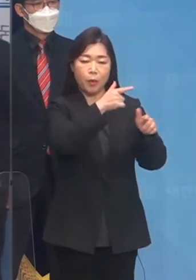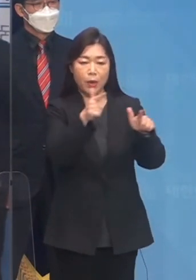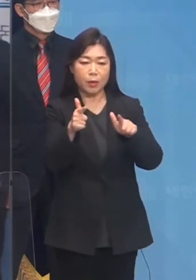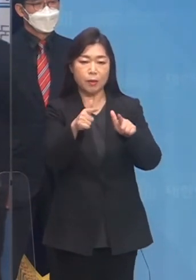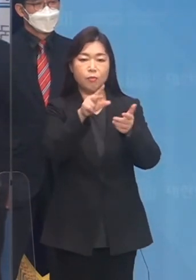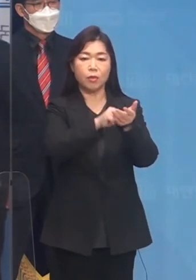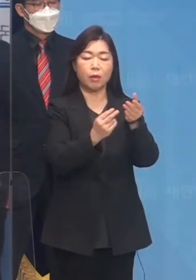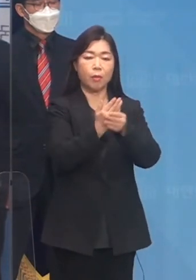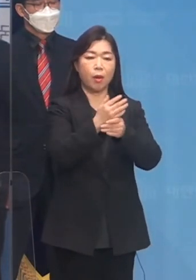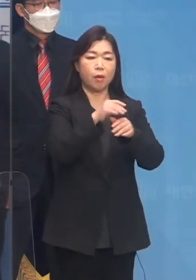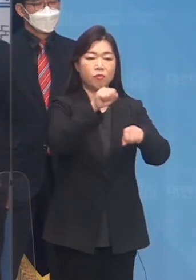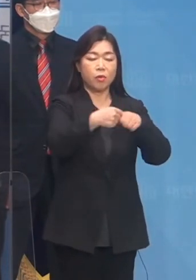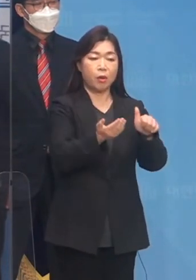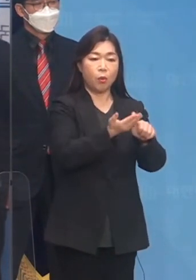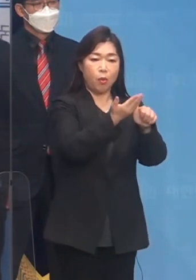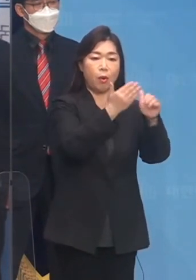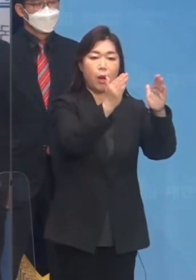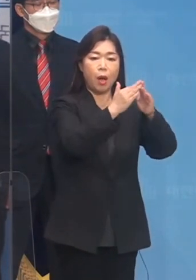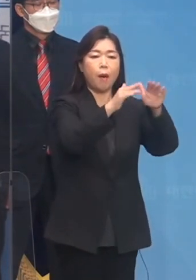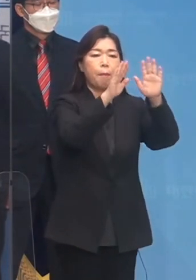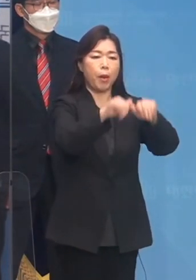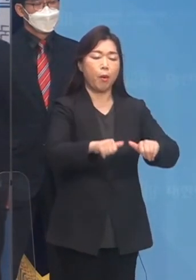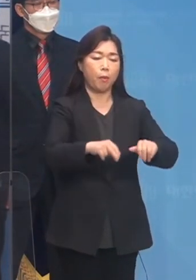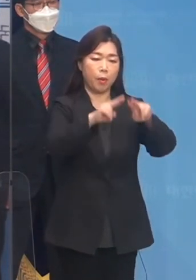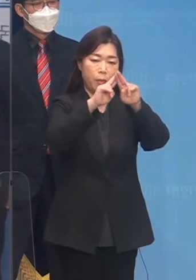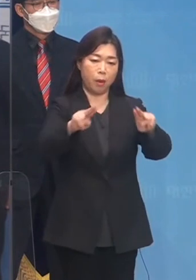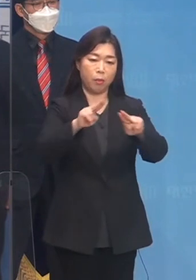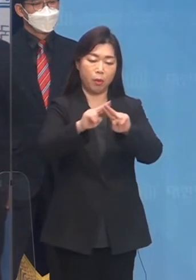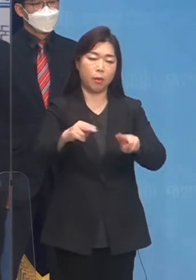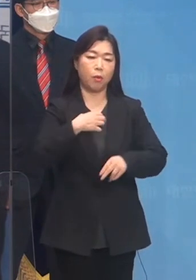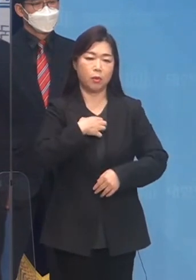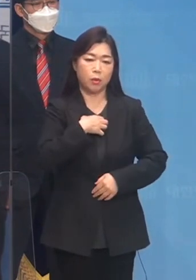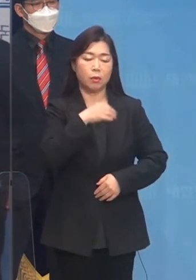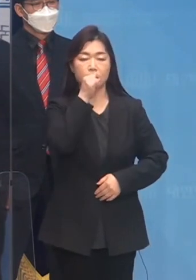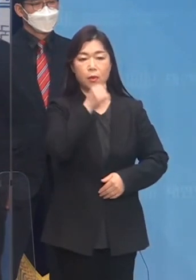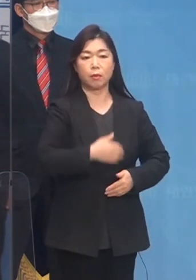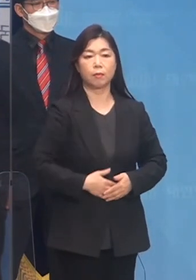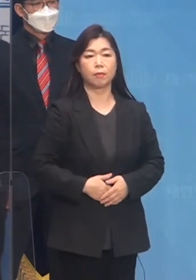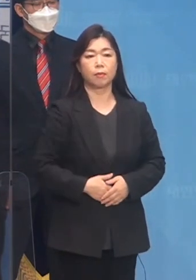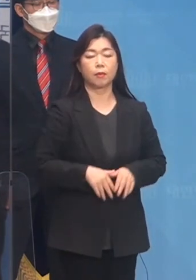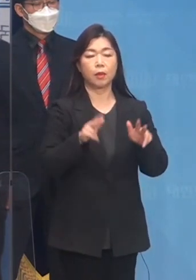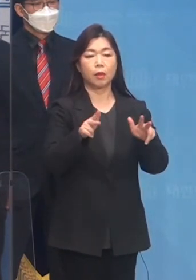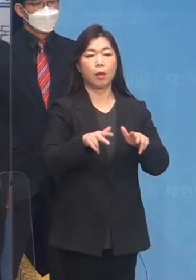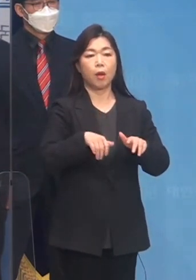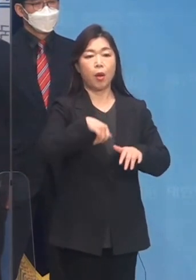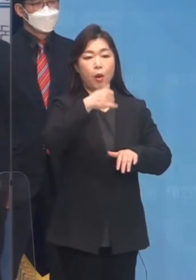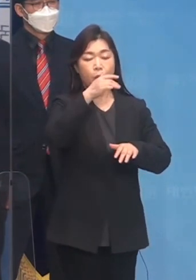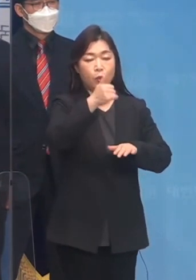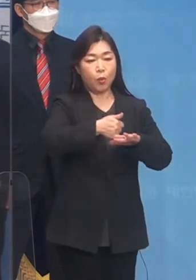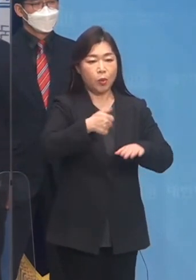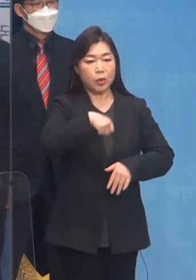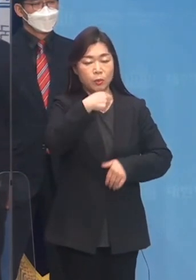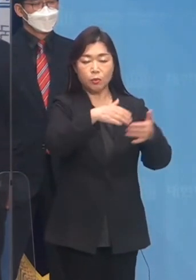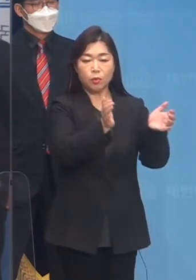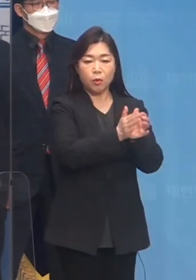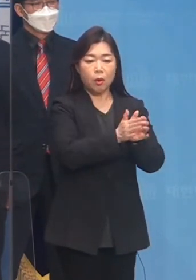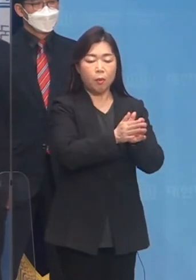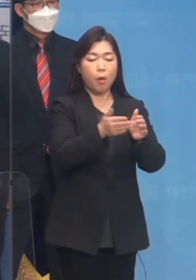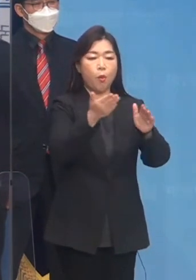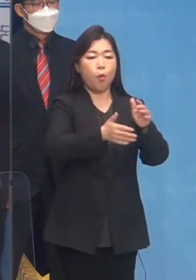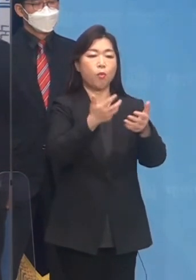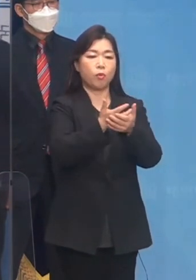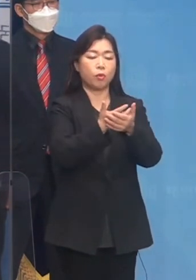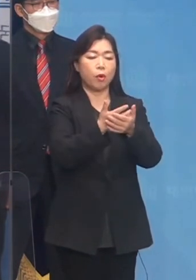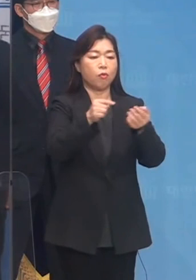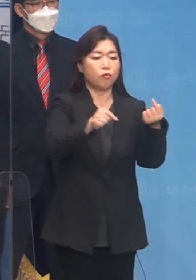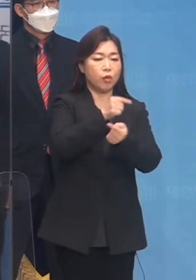경과로 축산농가 폐업이 우려되는 상황입니다. 현재 농식품부 지도로 별도 공문과 운영